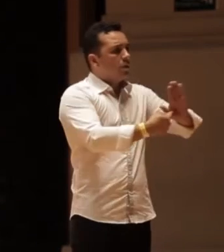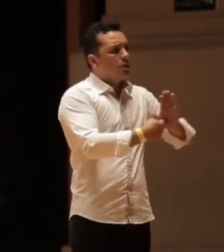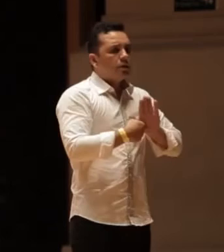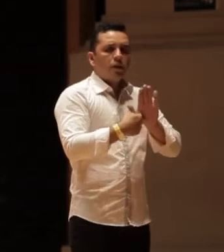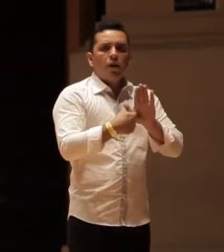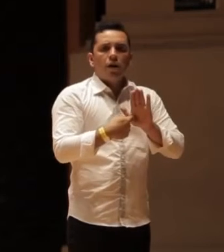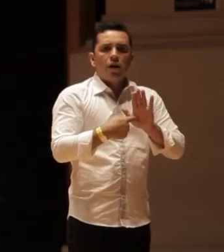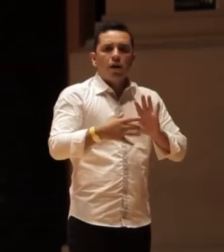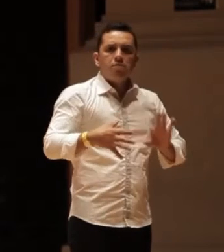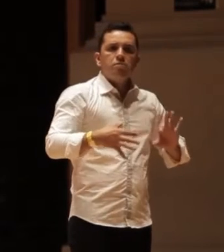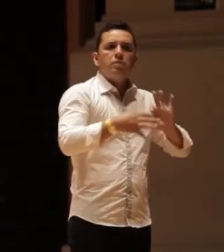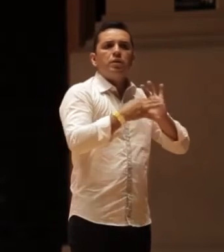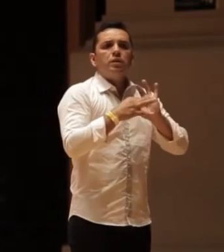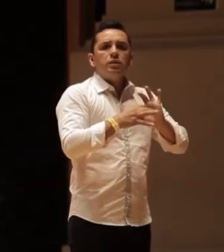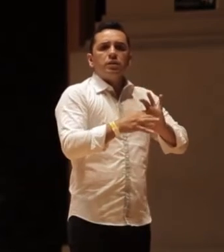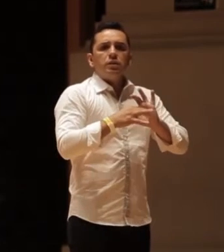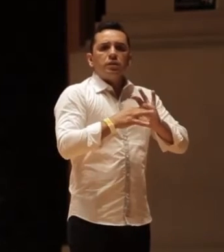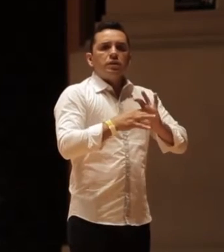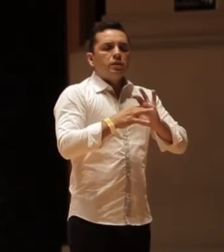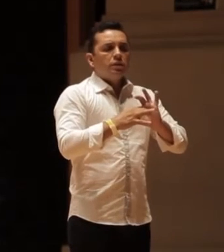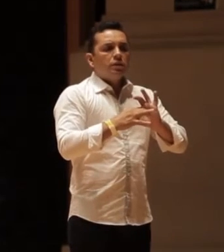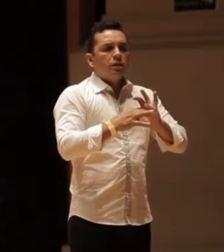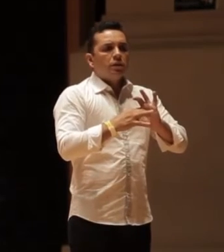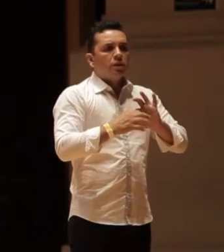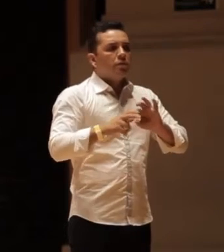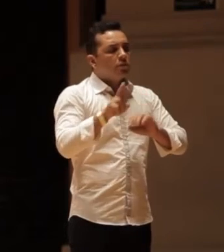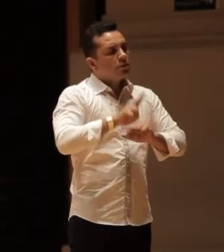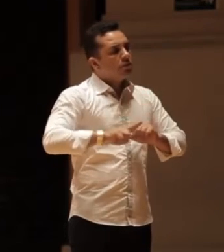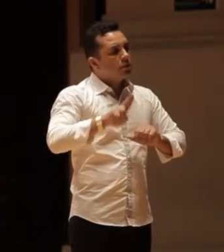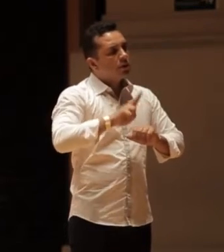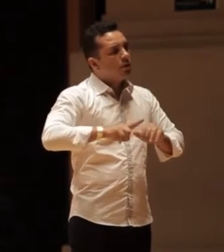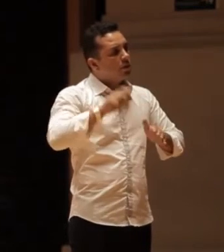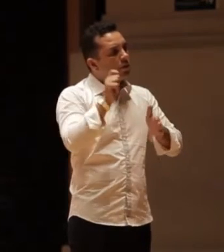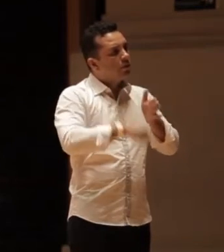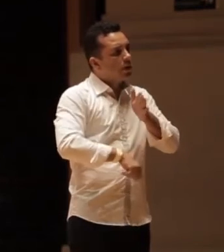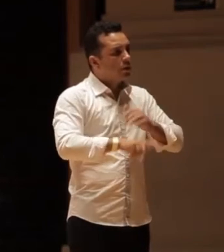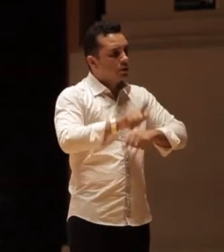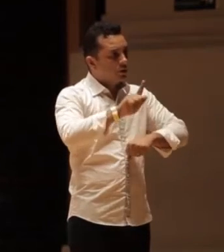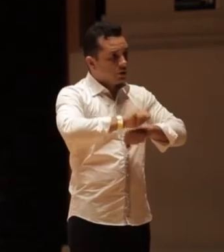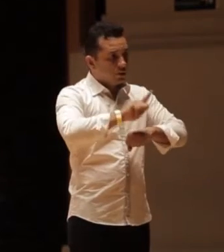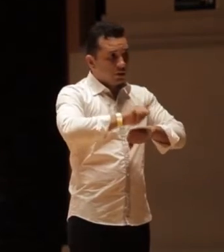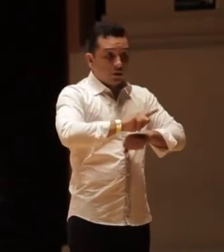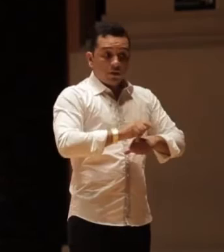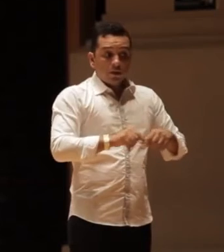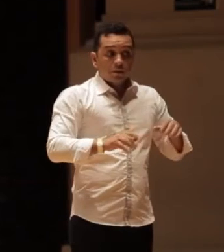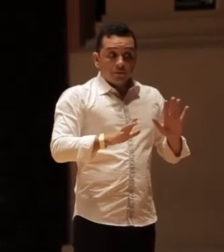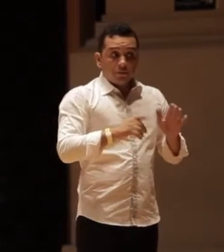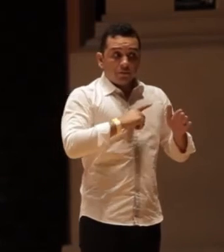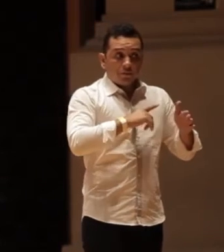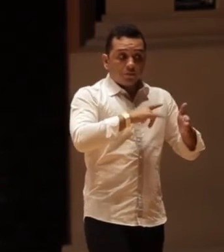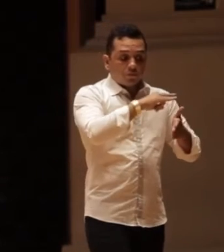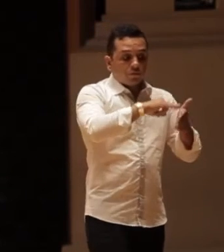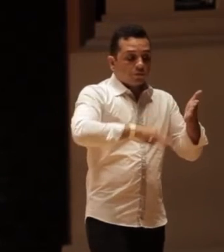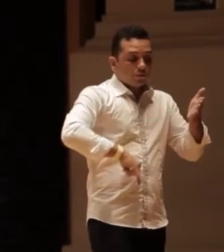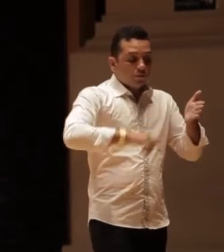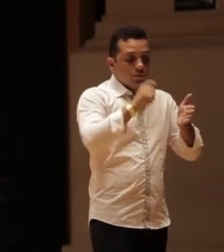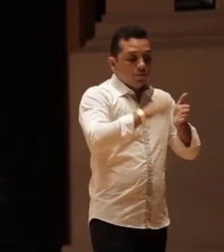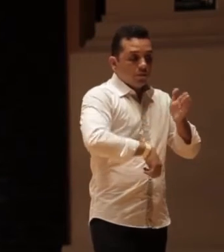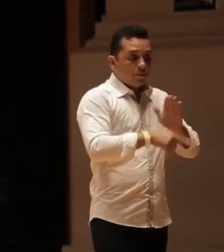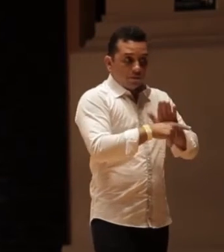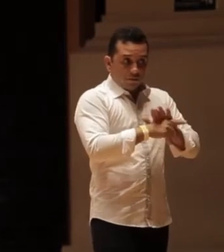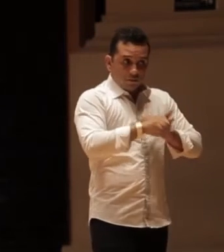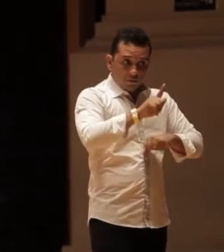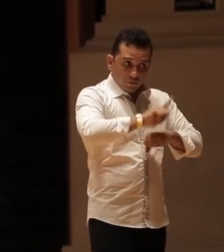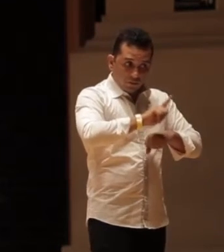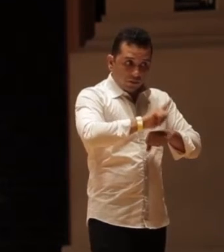parceria se materializa pelo contrato de gestão agora observe esse contrato de gestão ele é acompanhado